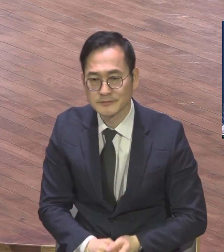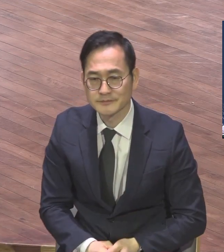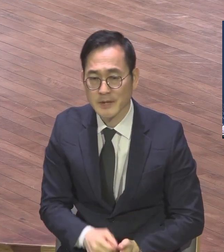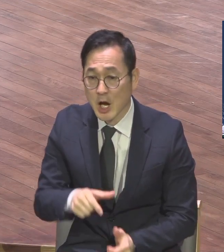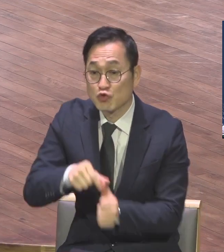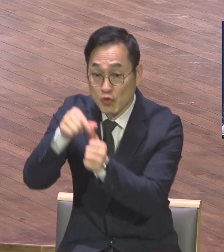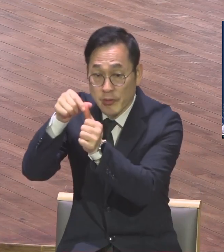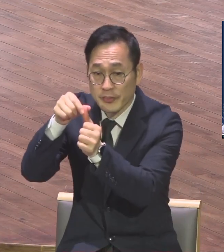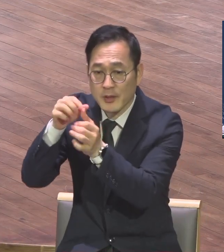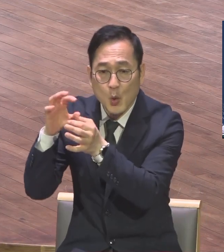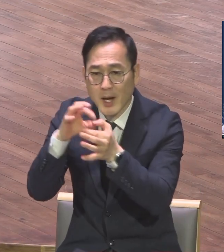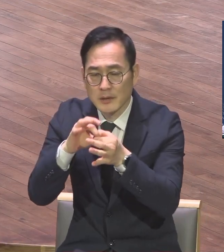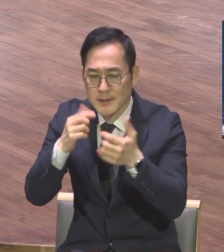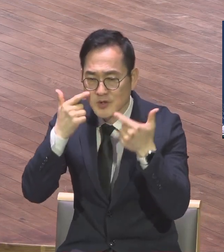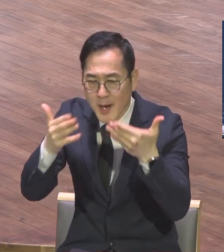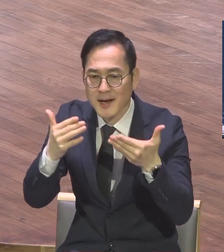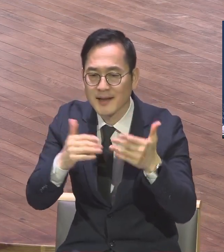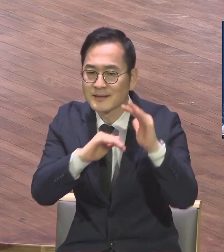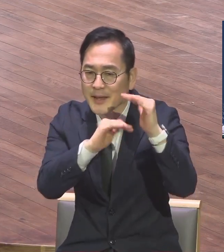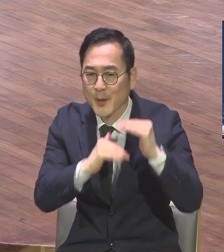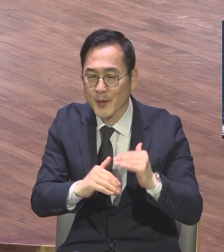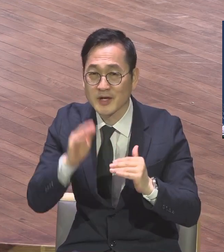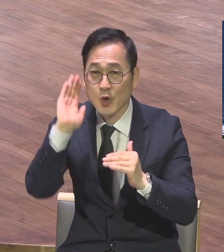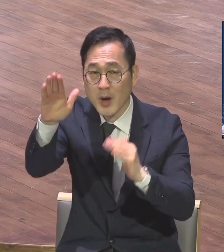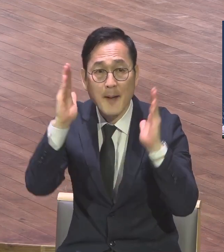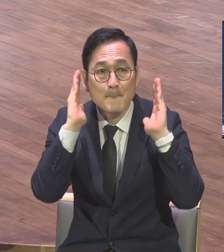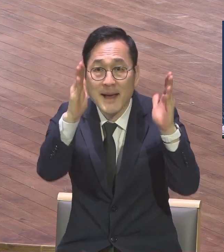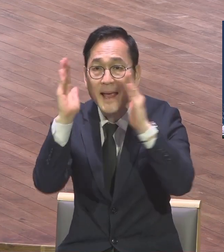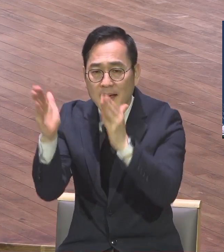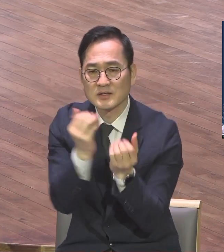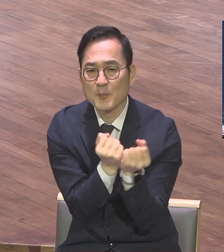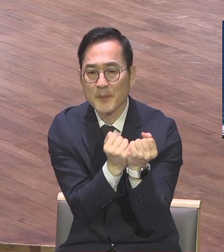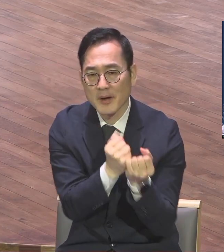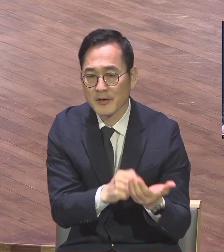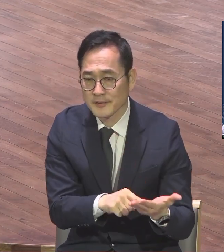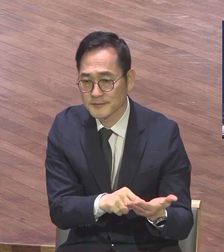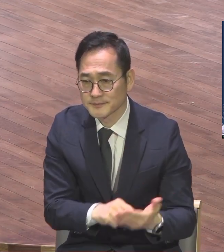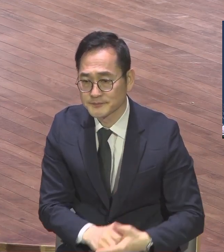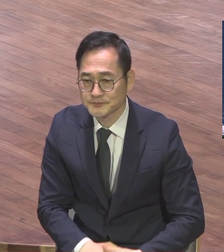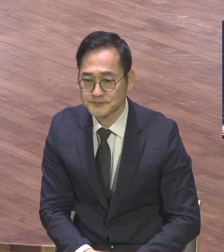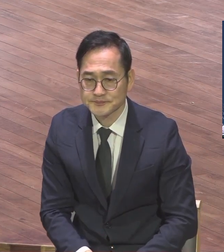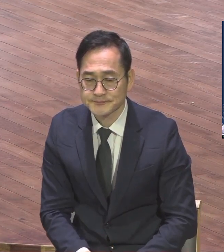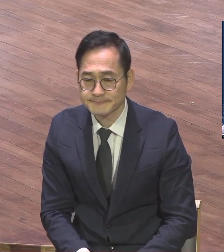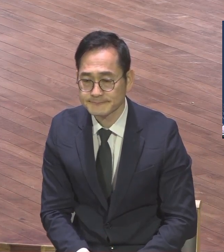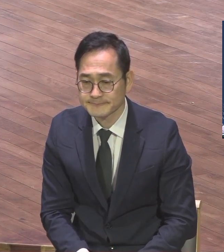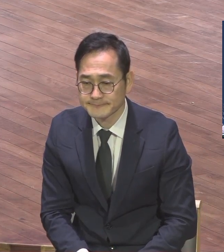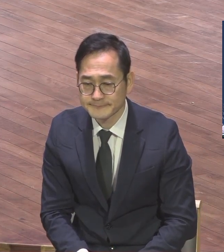아주 정확하게 이정표를 제시해주고 있는 그런 말씀입니다.